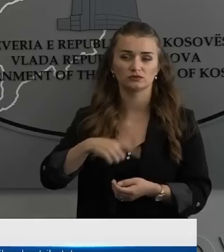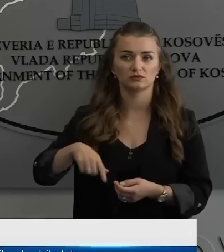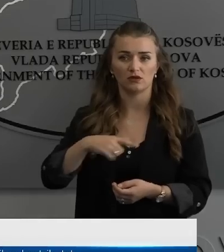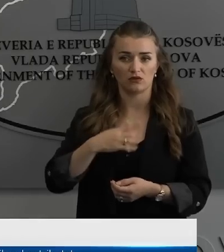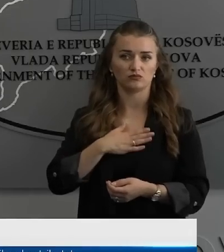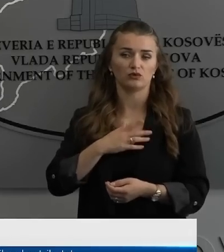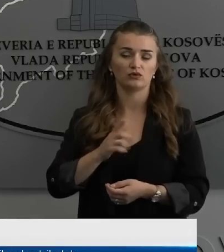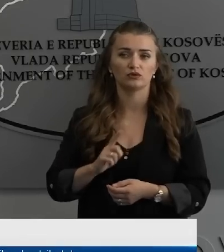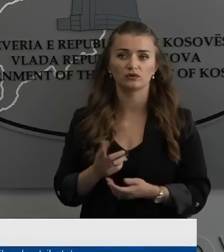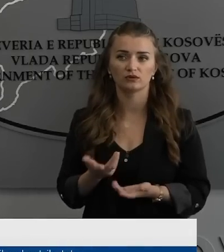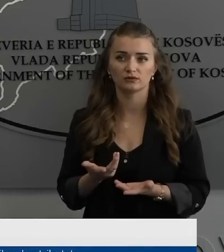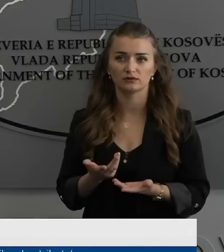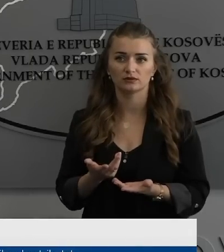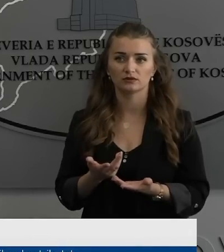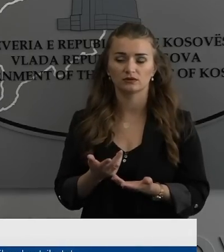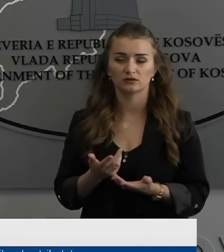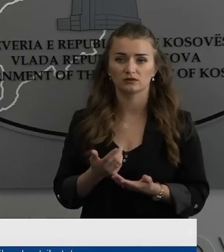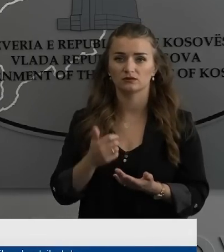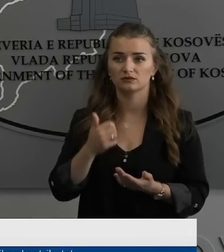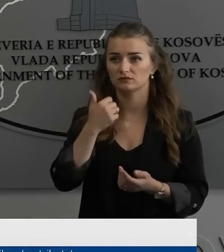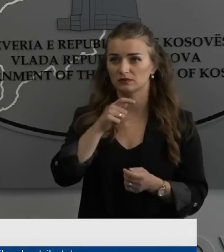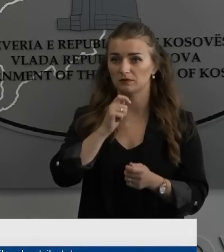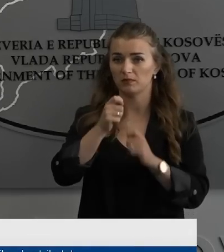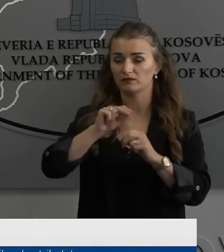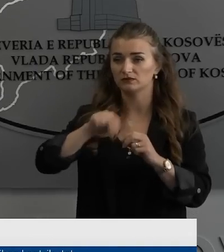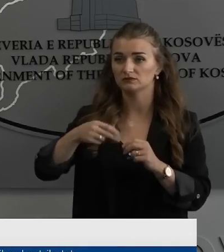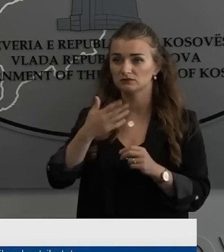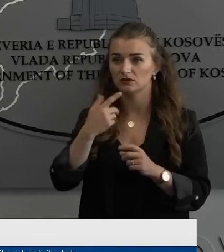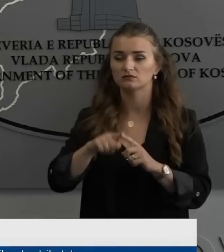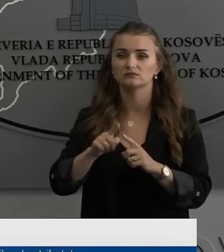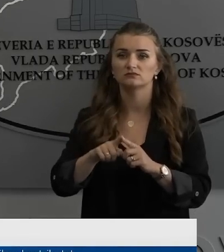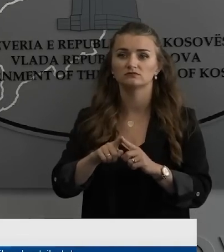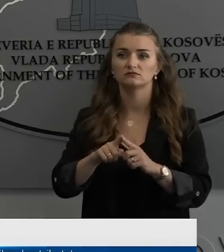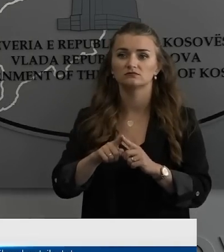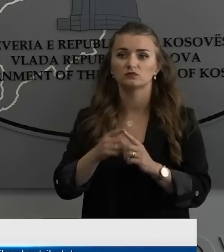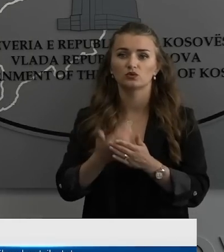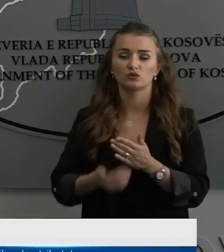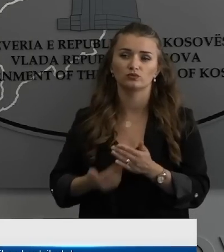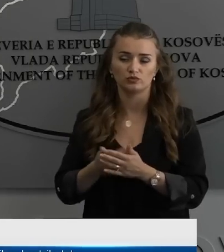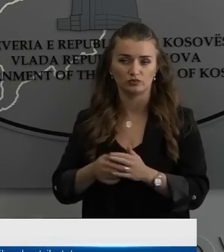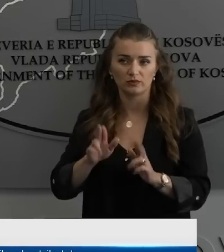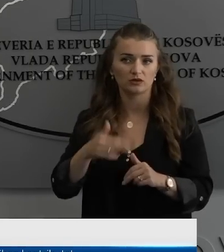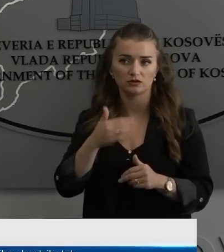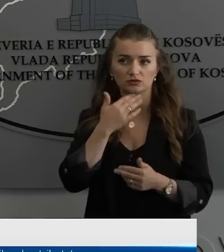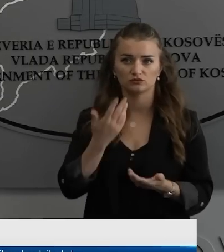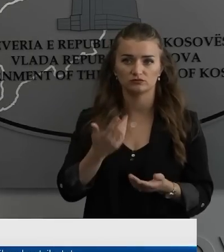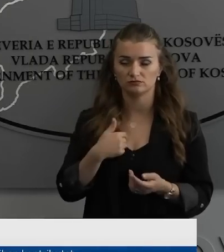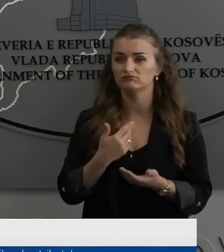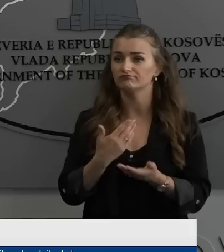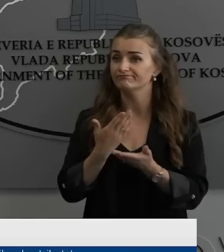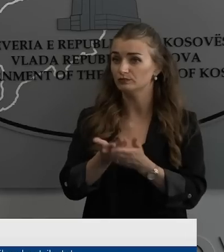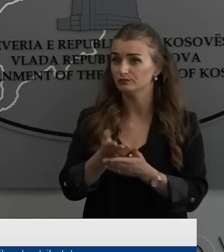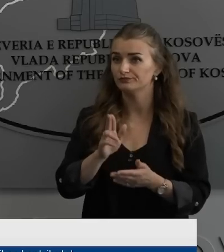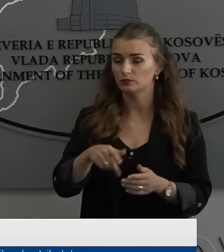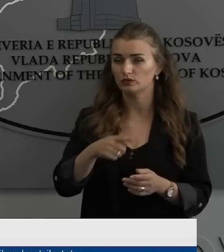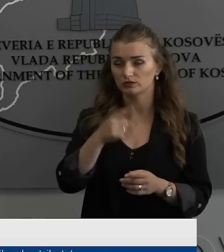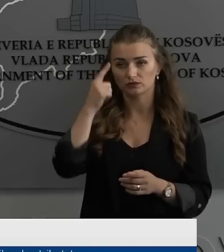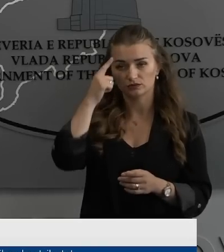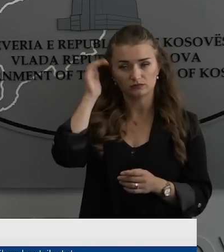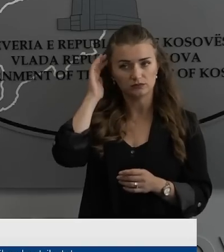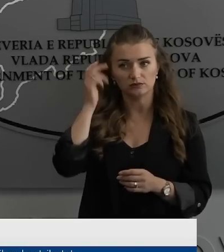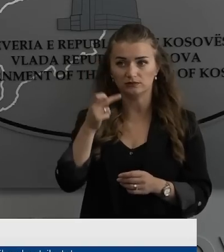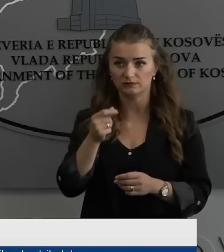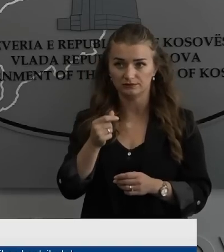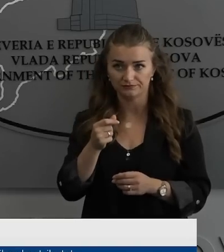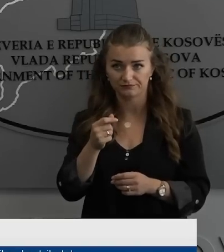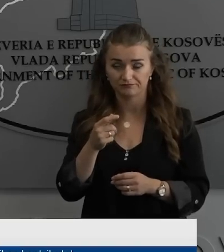këto marveshje është dëm për qytetarët, unë i kam propozuar kryeministrit Rama që me që